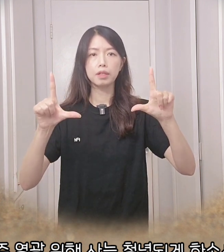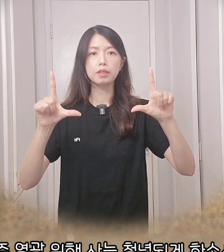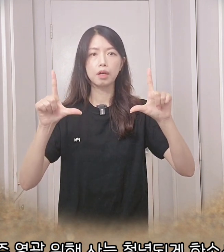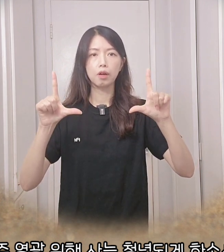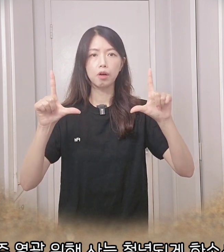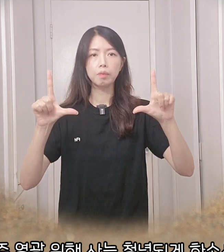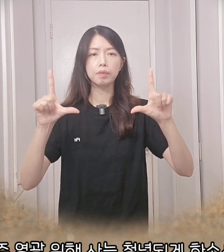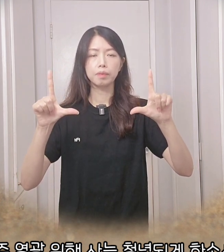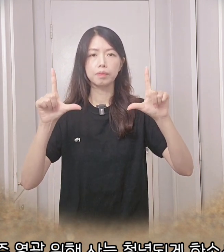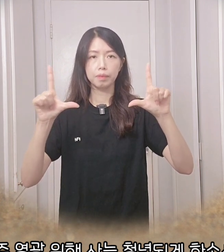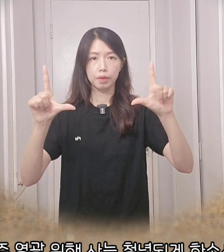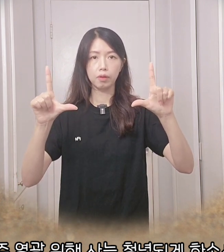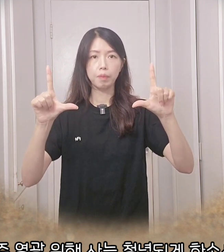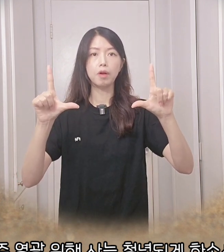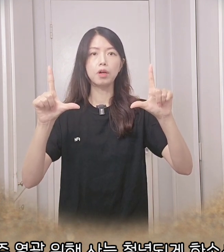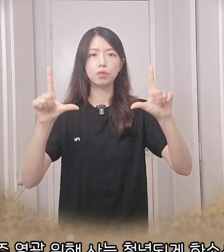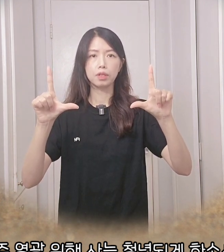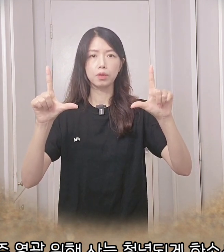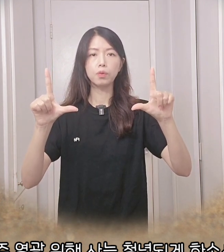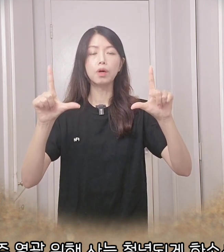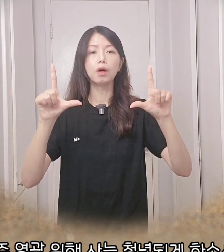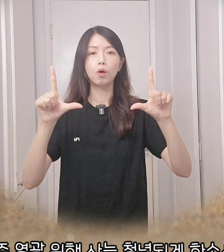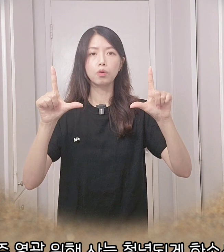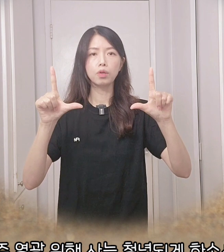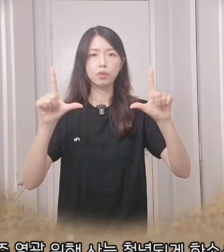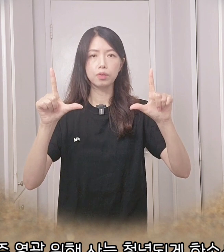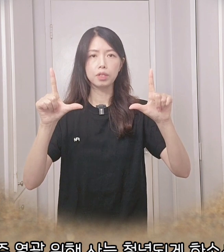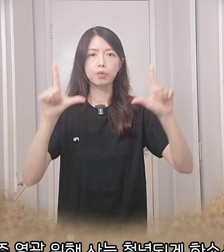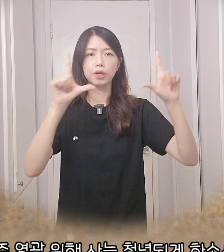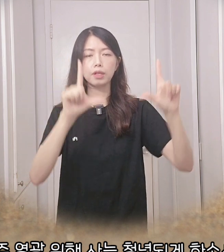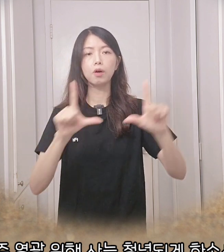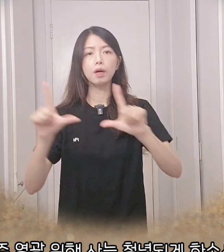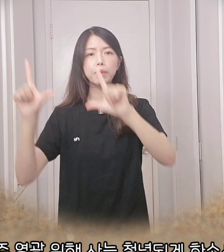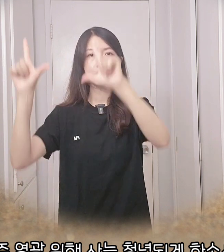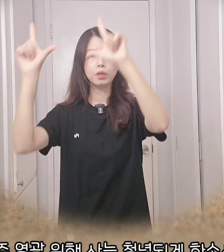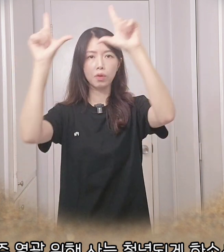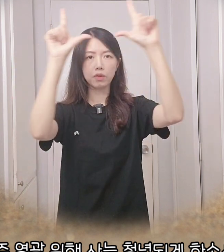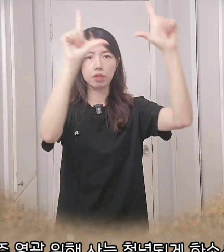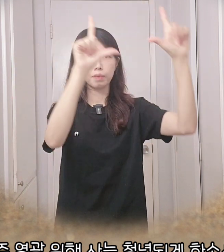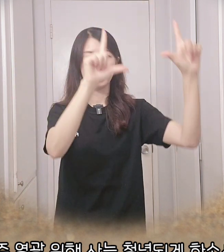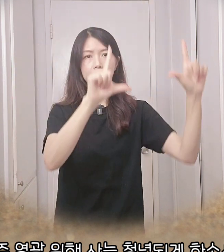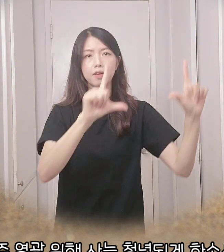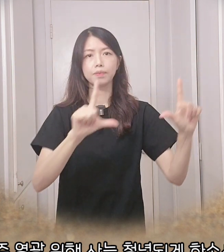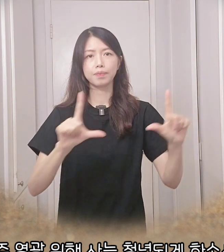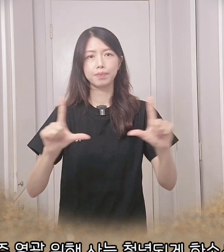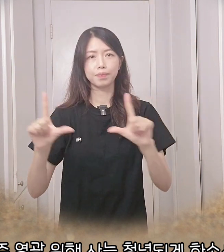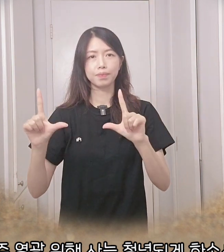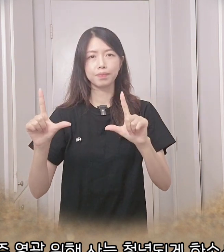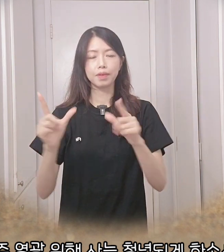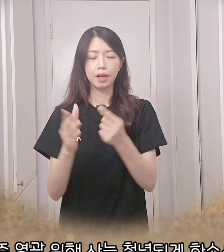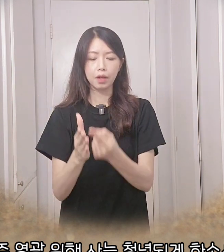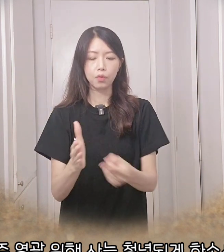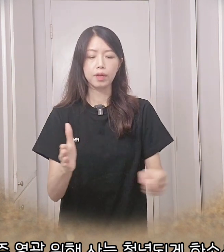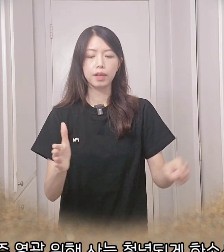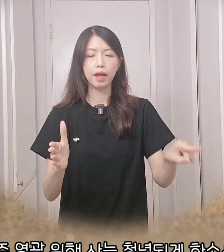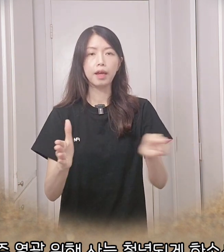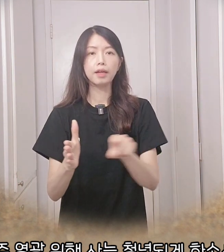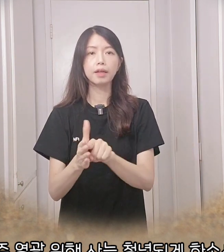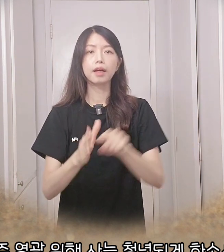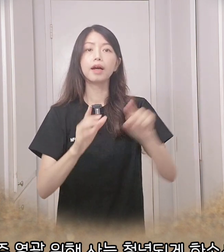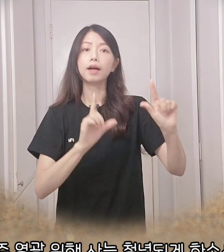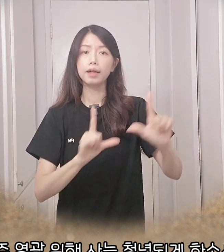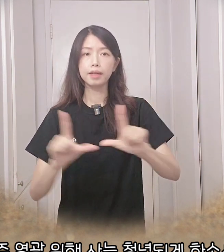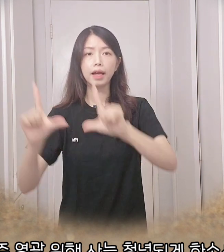엄지검지를 니은처럼 이렇게 벌려주시고 얼굴을 중심으로 해서 한 바퀴 돌려주시면 돼요.